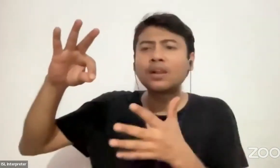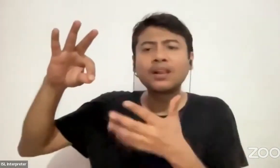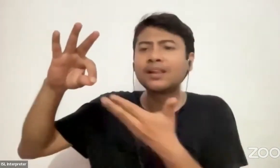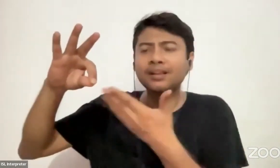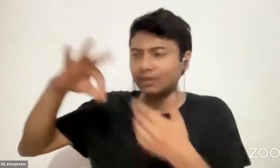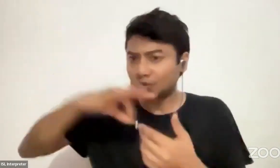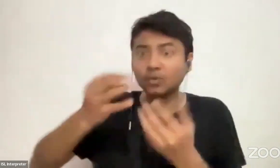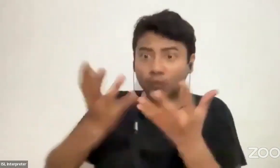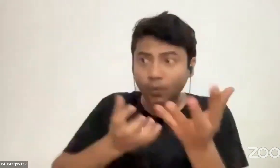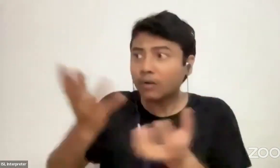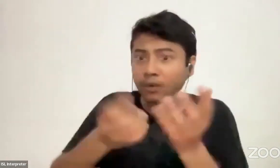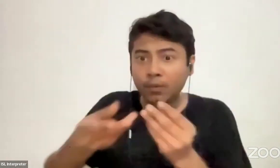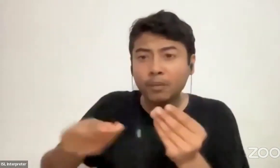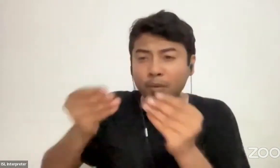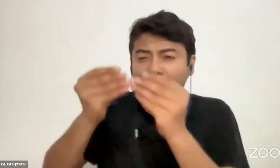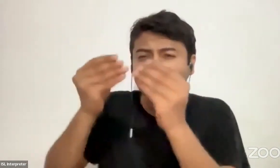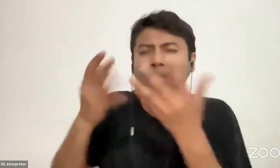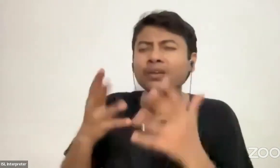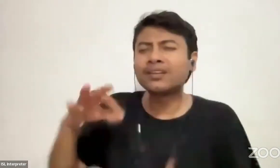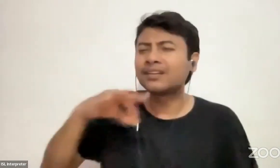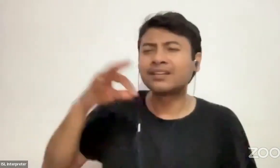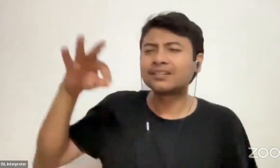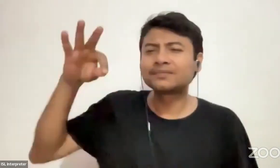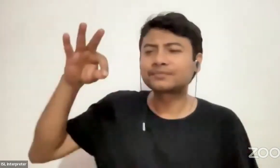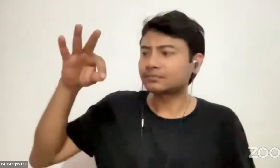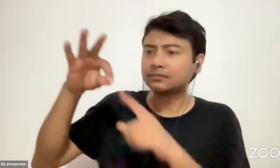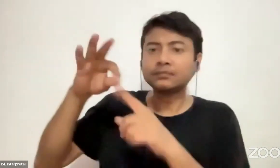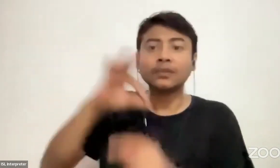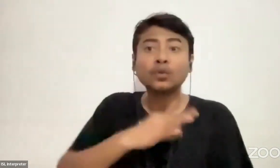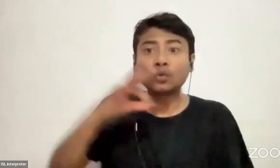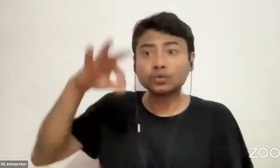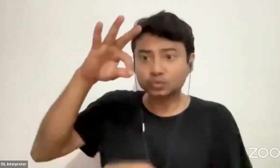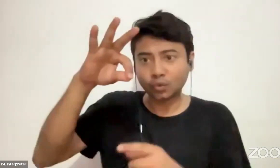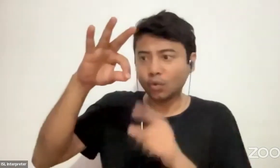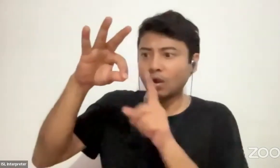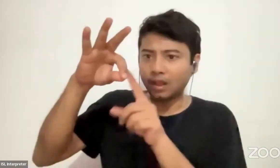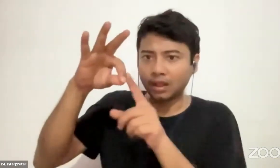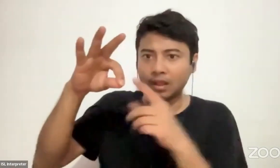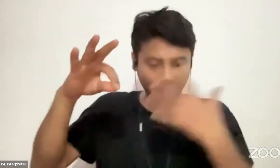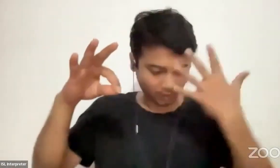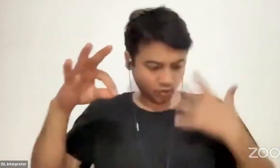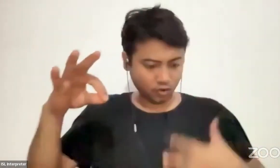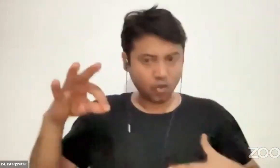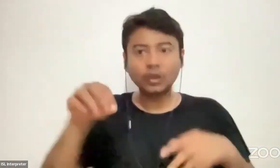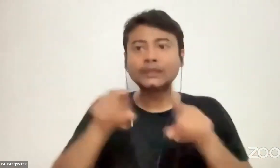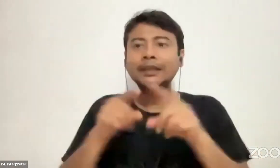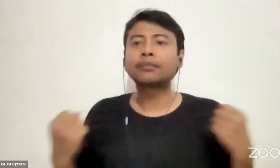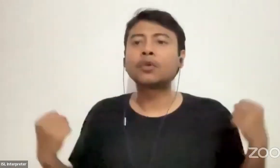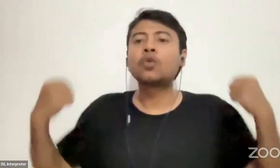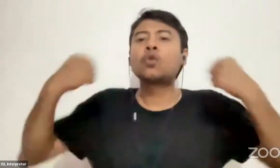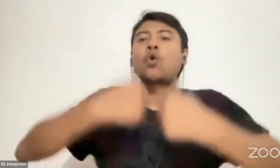है, बस उतना हमारा इसके साथ रिलेशनशिप है, लेकिन हम क्या मान लेते हैं,